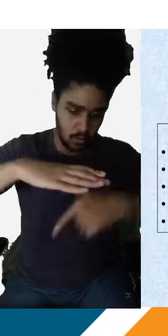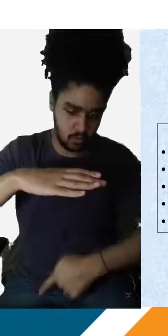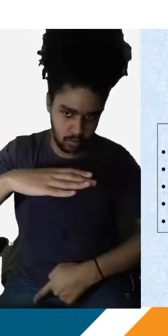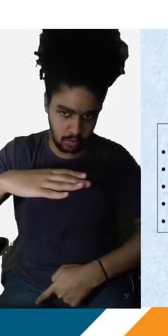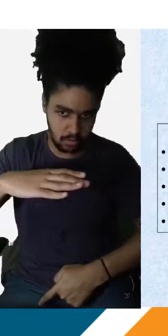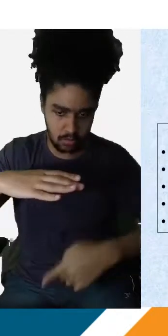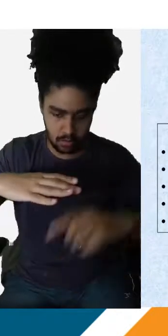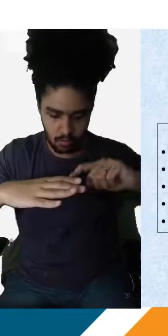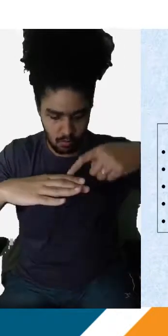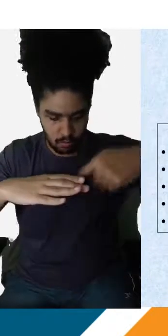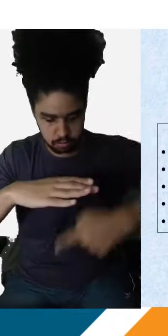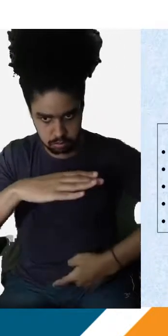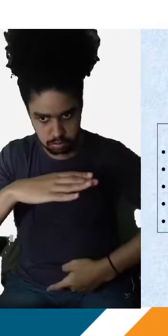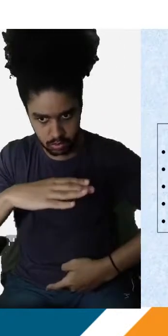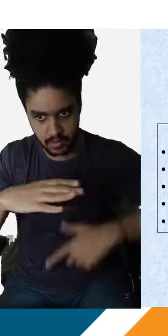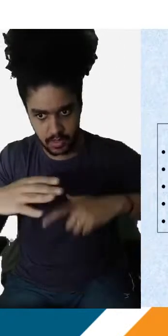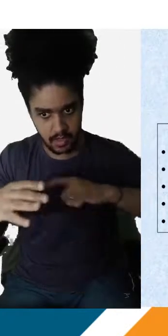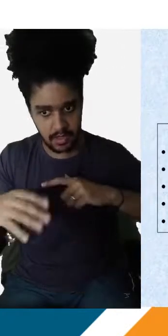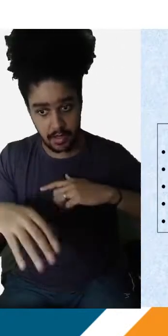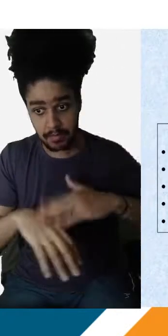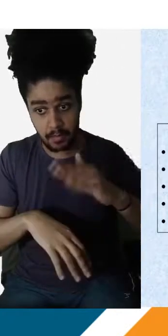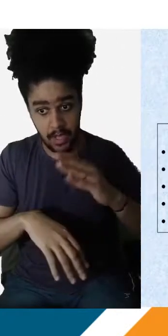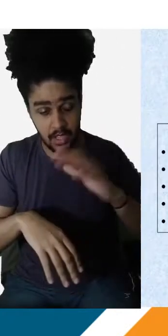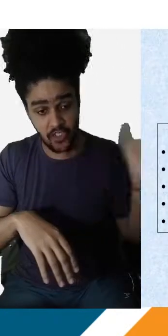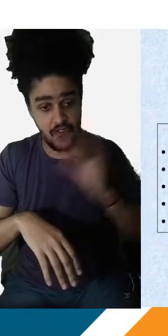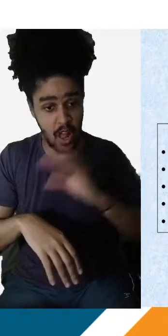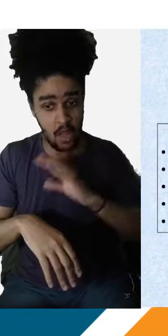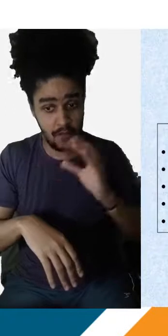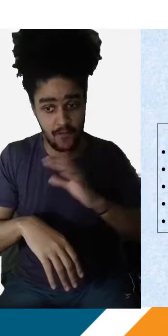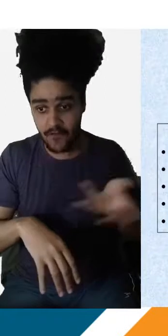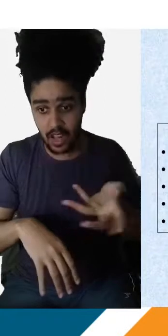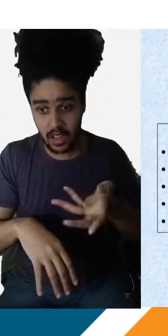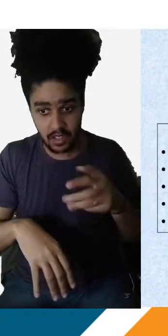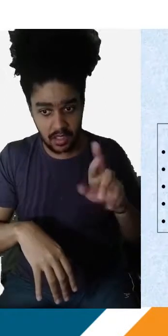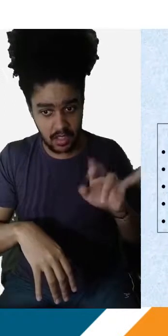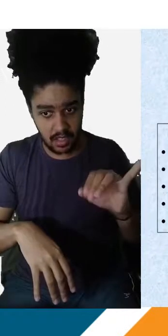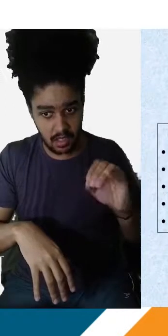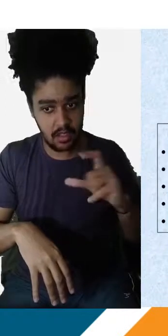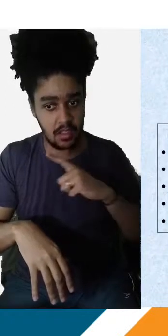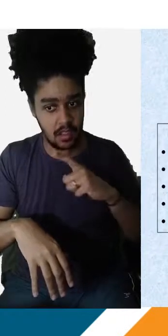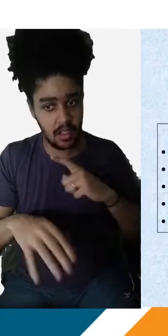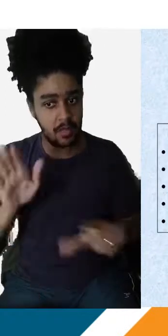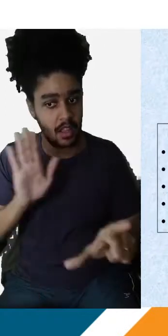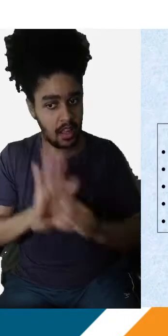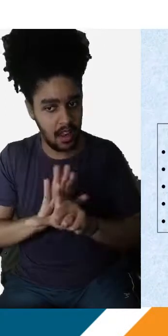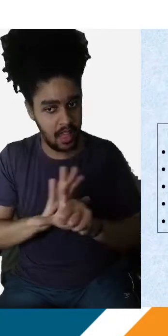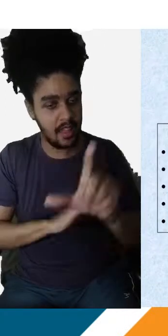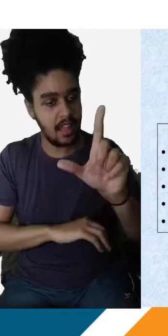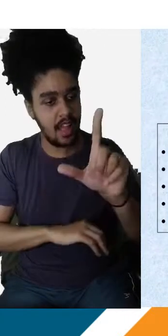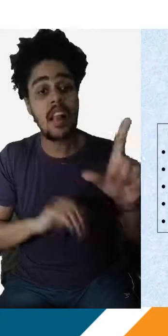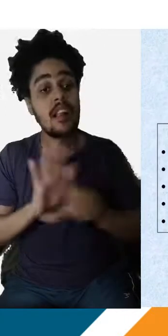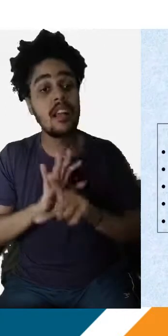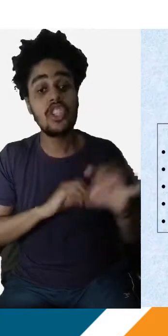e, consequentemente, maior velocidade, porque, lembrando, os rios obedecem uma lei, a lei da gravidade.